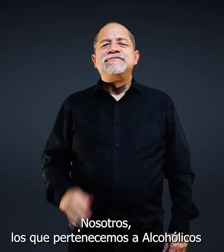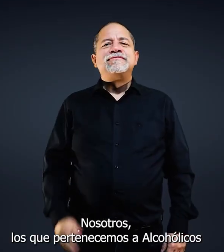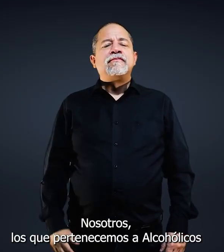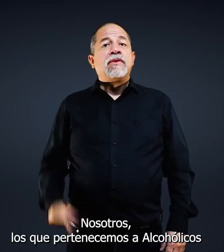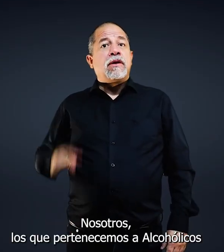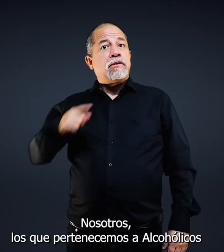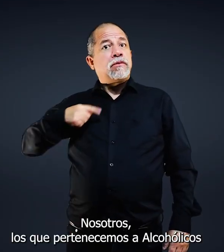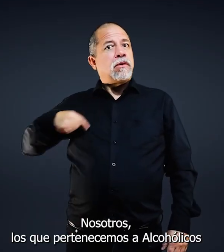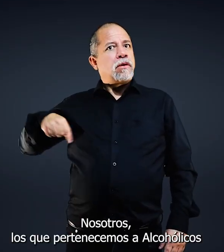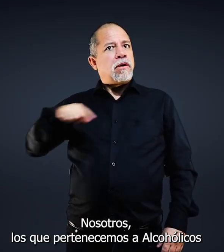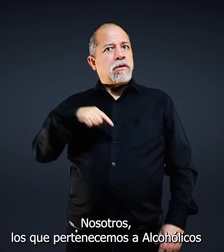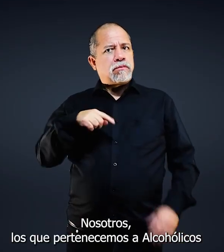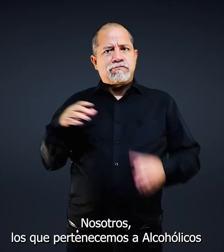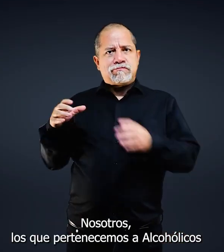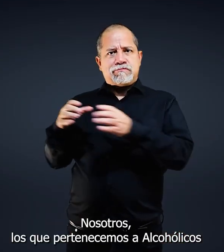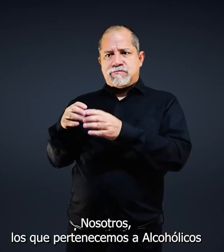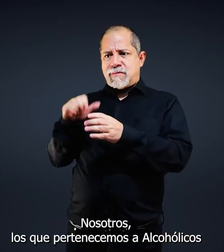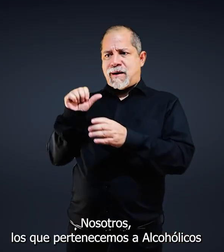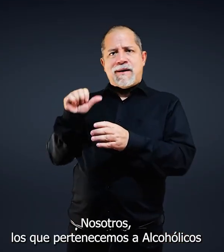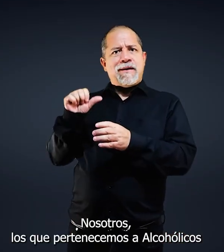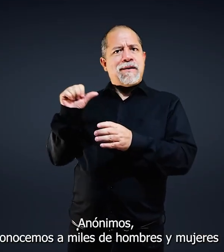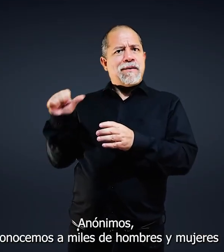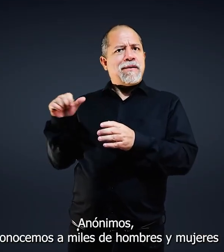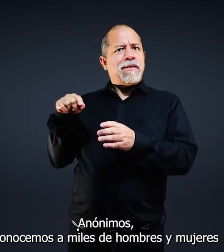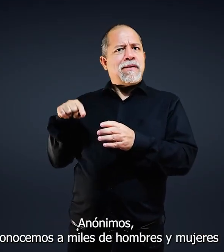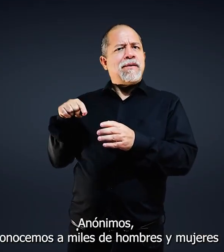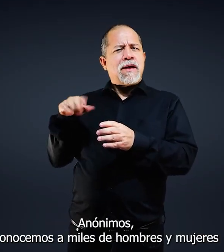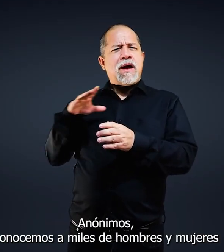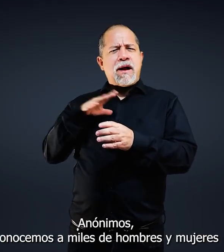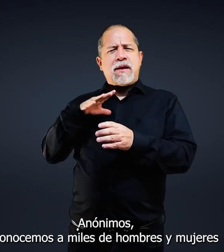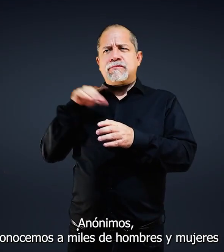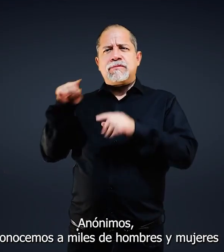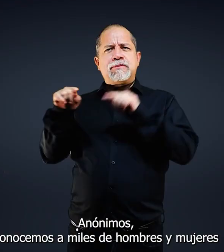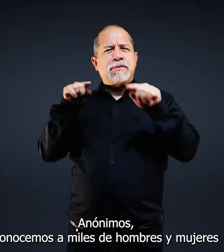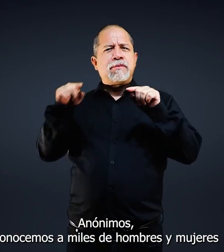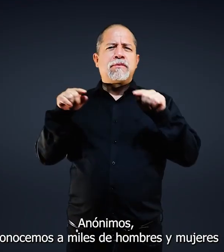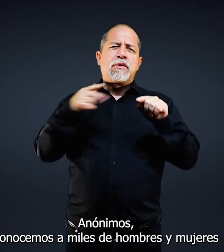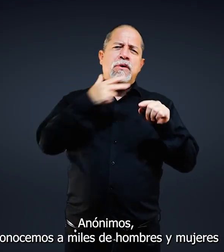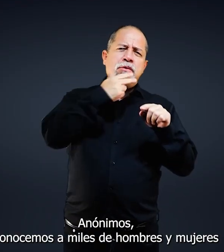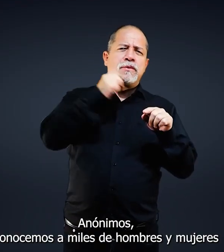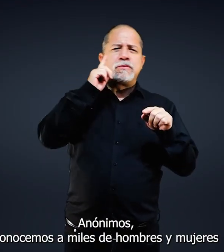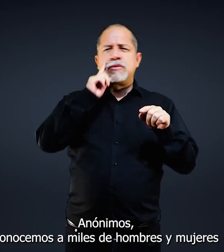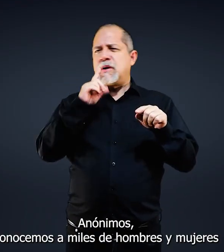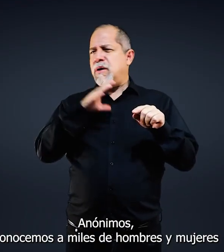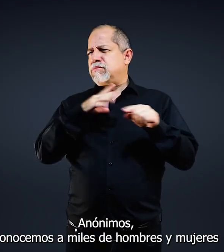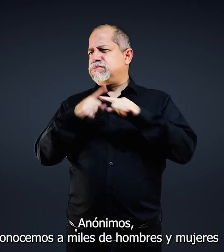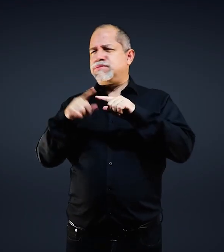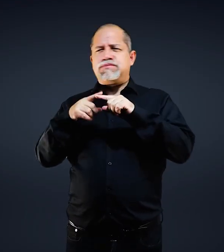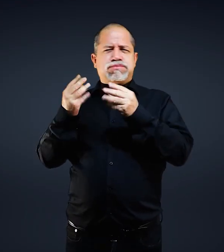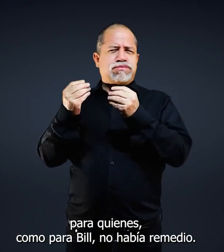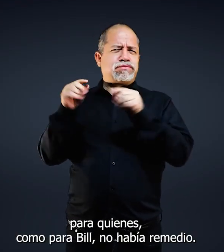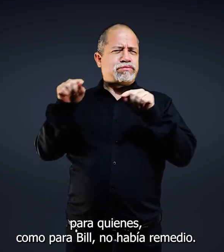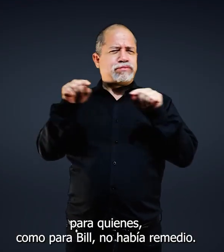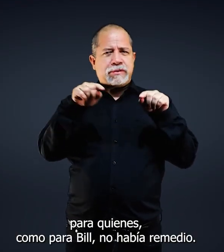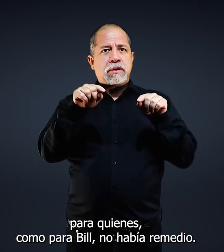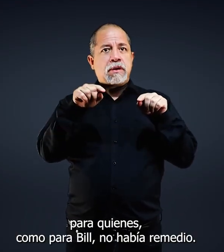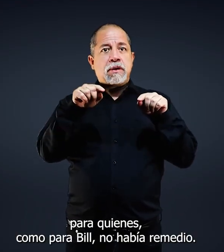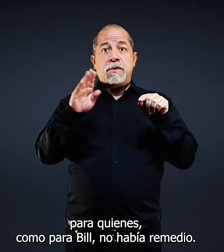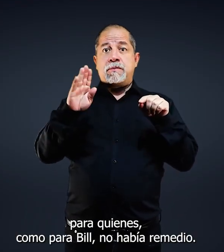Nosotros, los que pertenecemos a Alcohólicos Anónimos, conocemos a miles de hombres y mujeres para quienes, como para